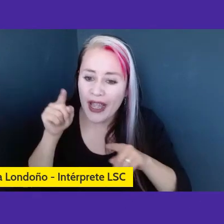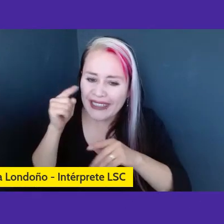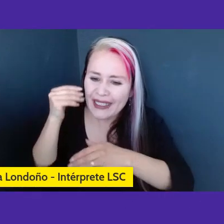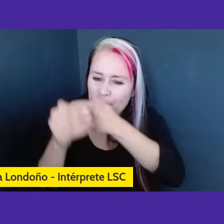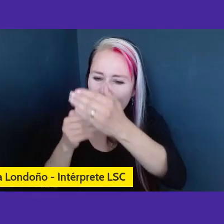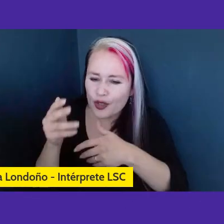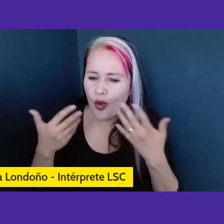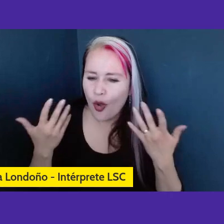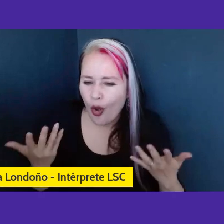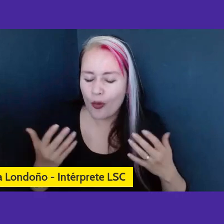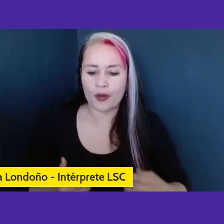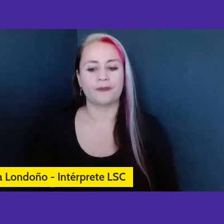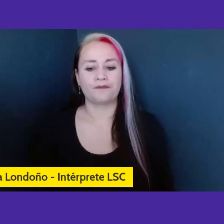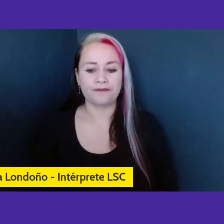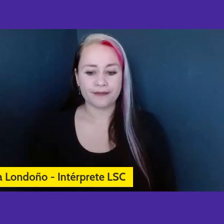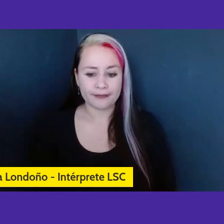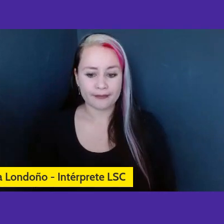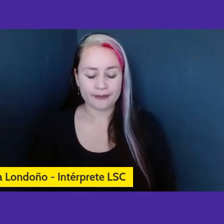una